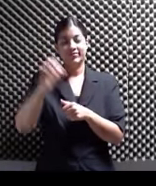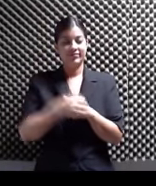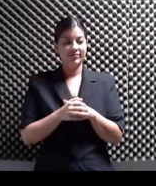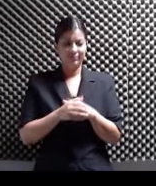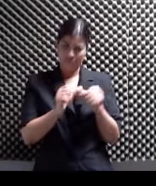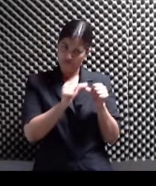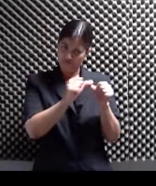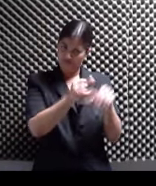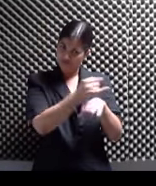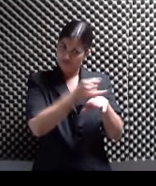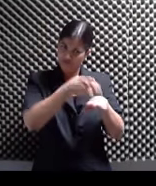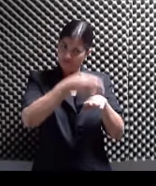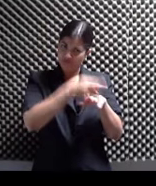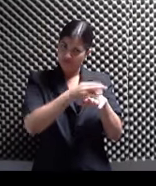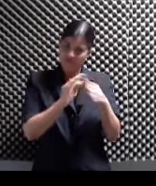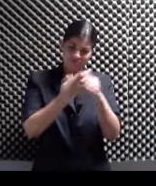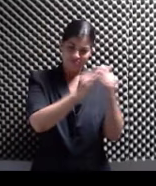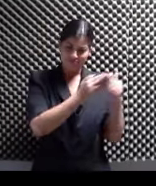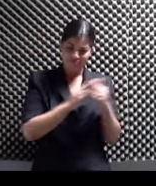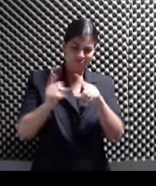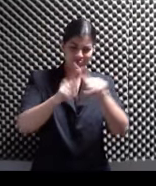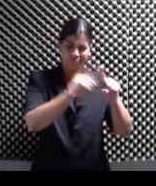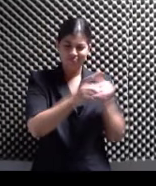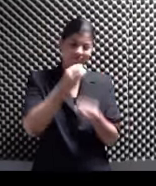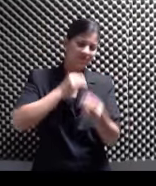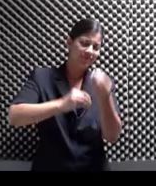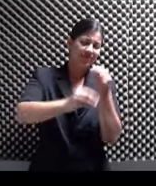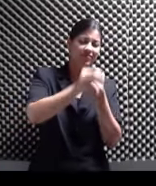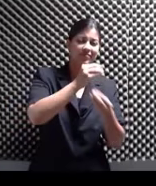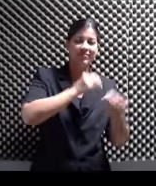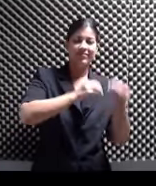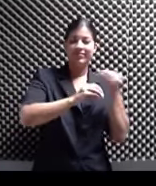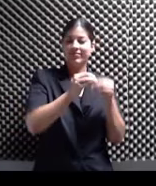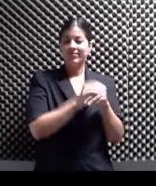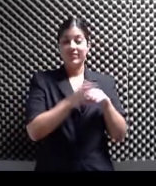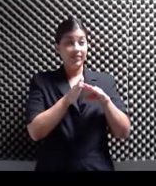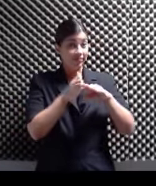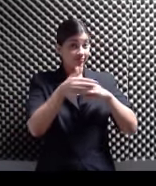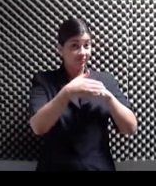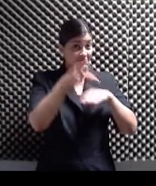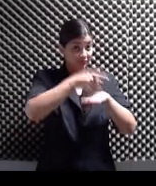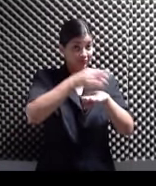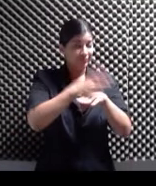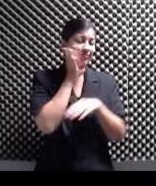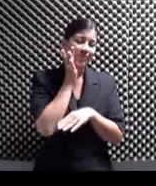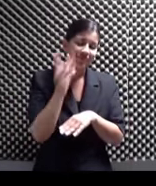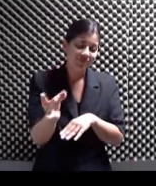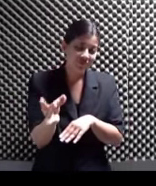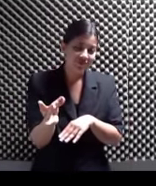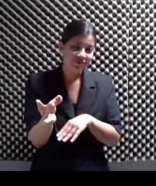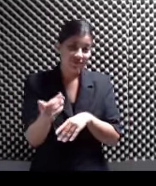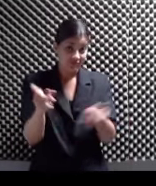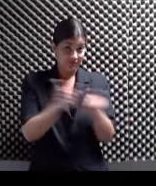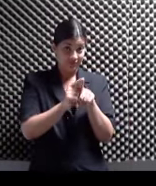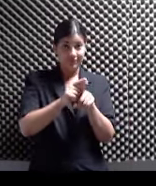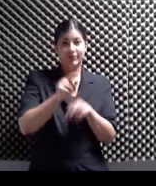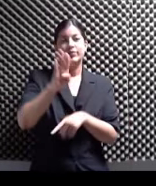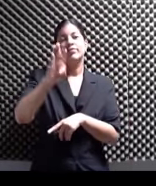En calle Cuajo y Murcilla, que son en Guayanilla, el yo con cafecito, empanadilla en Aguadilla. De costa a costa, Puerto Rico tiene